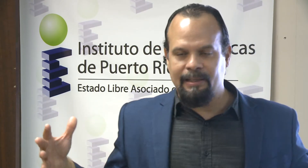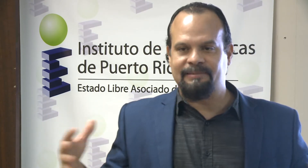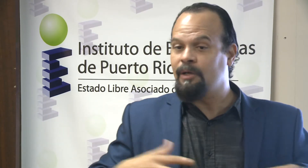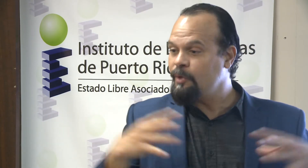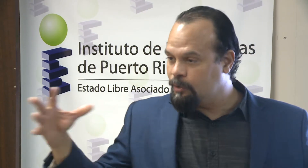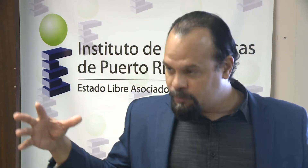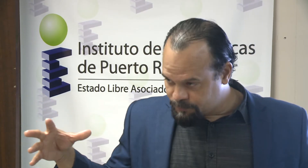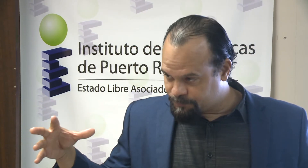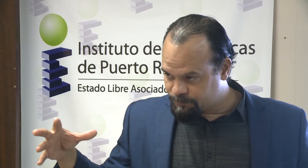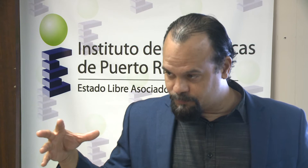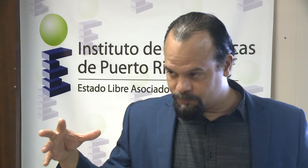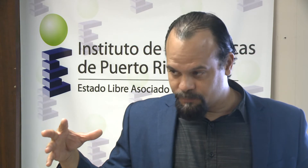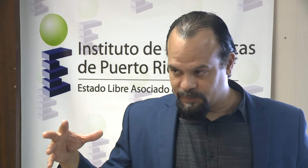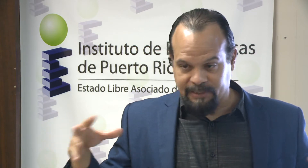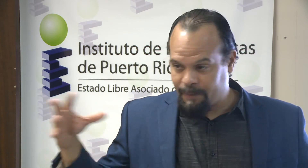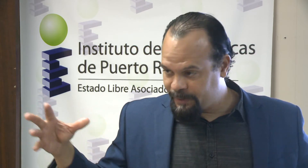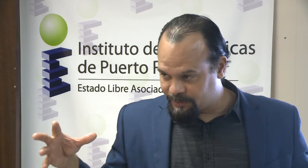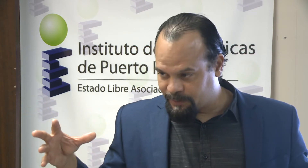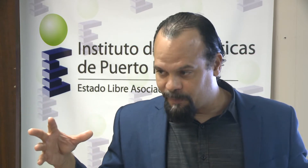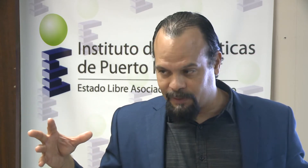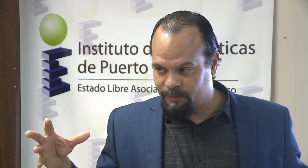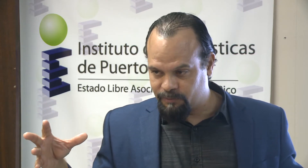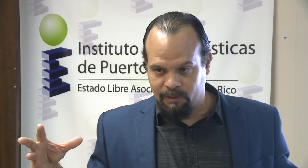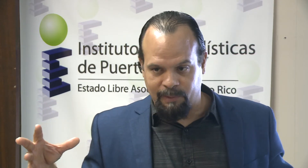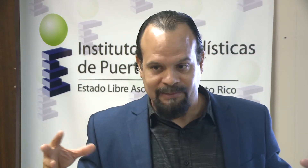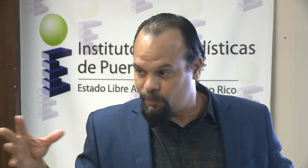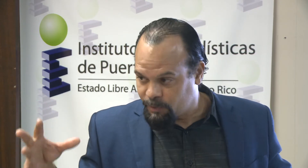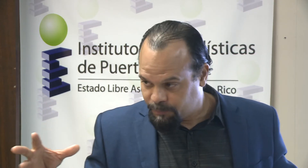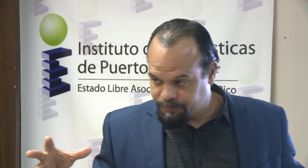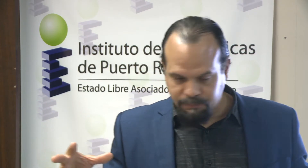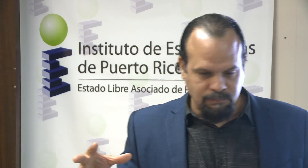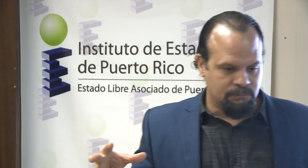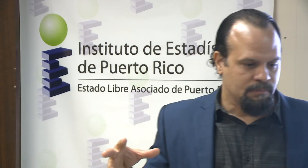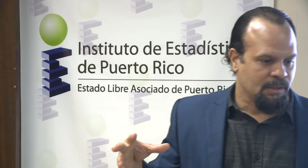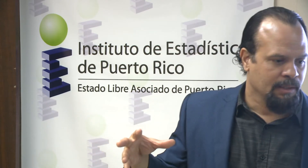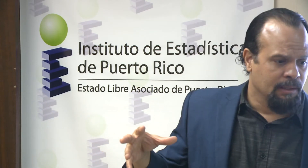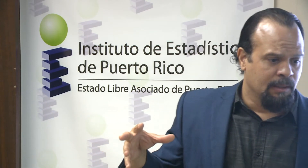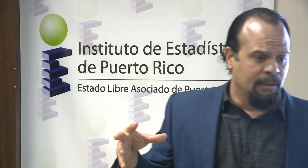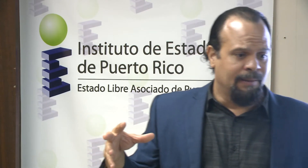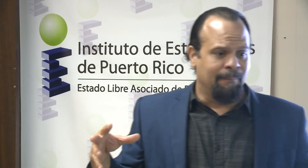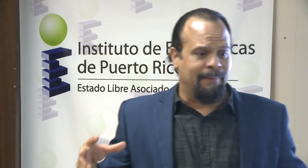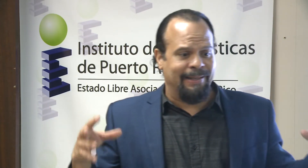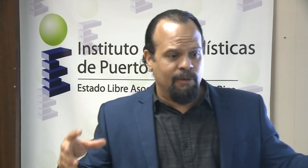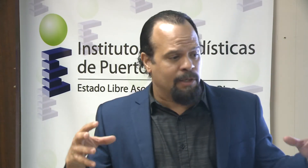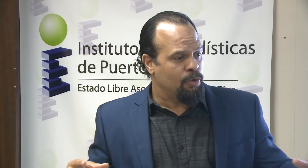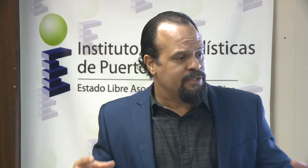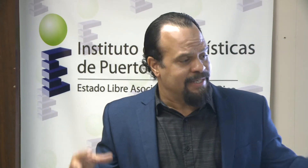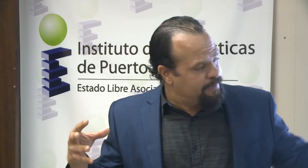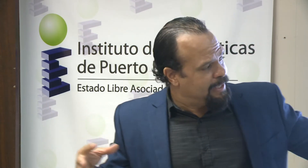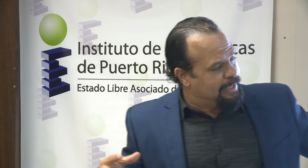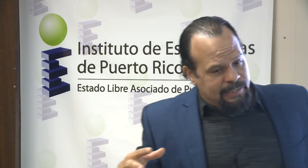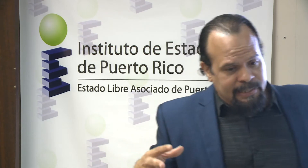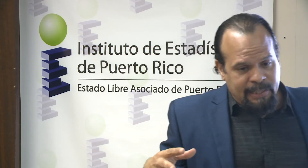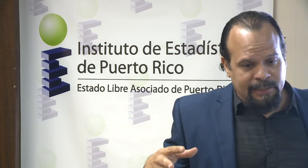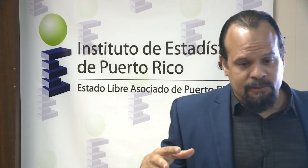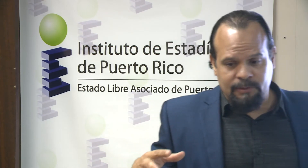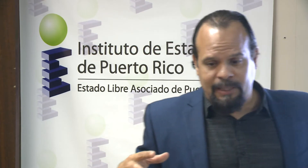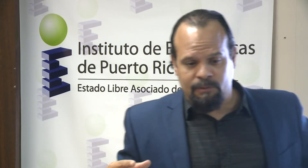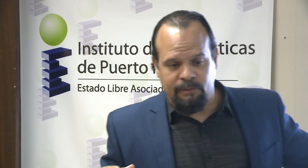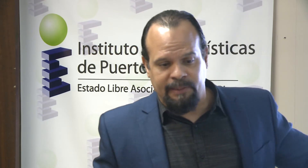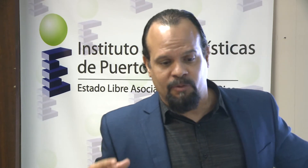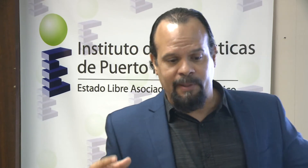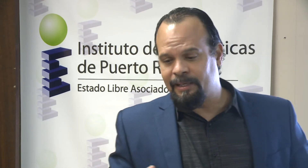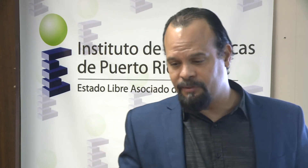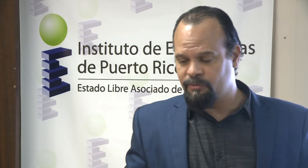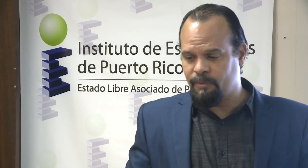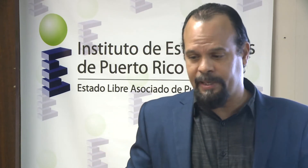dejarles hacer ruido, literalmente estamos hablando de sordos, ¿verdad? Hacer ruido. Para que nos escuchen y vean la realidad de estos